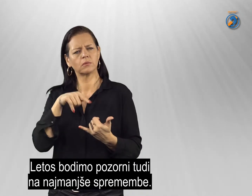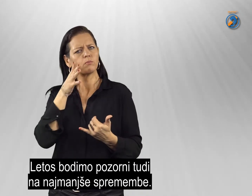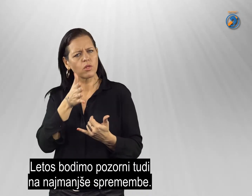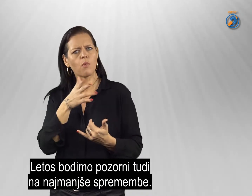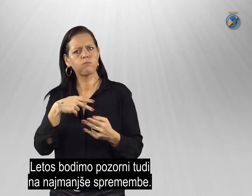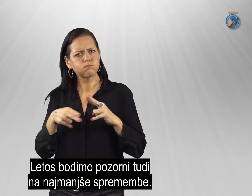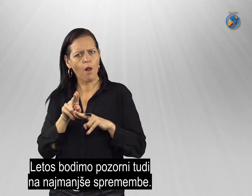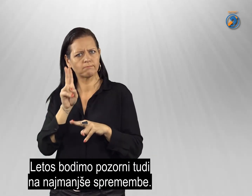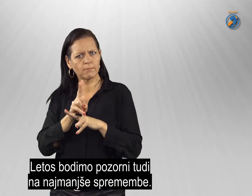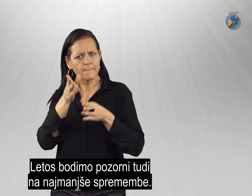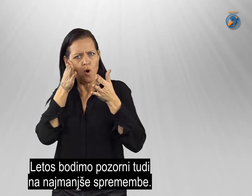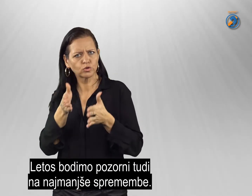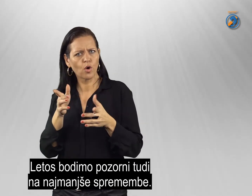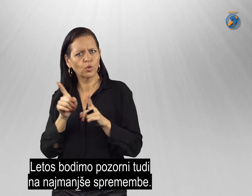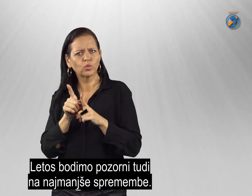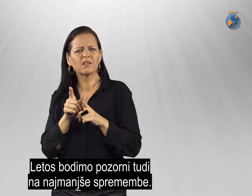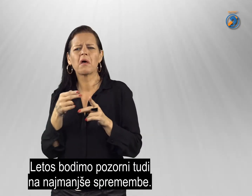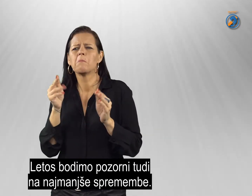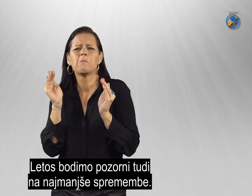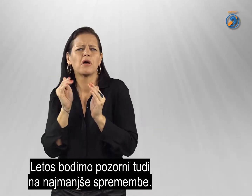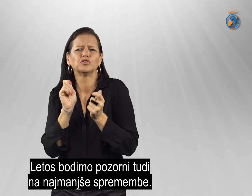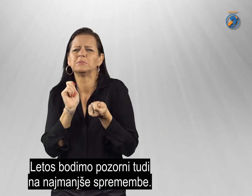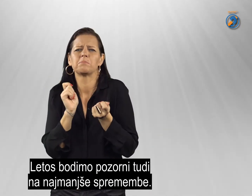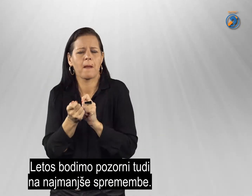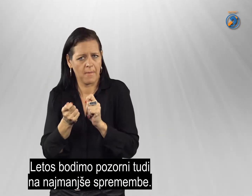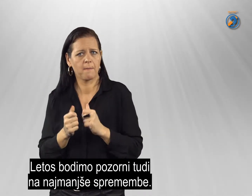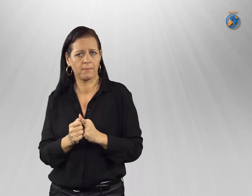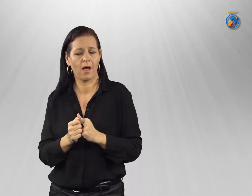Letos bodimo pozorni tudi na najmanjše spremembe.